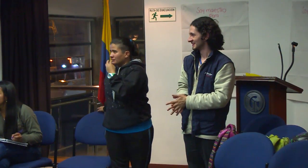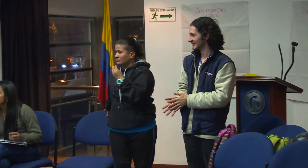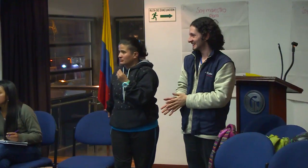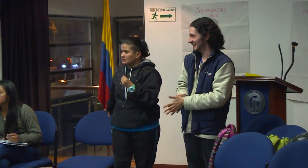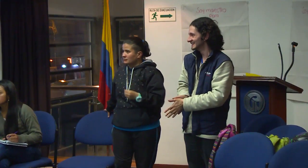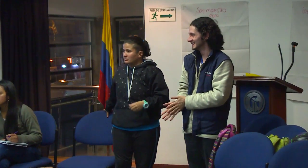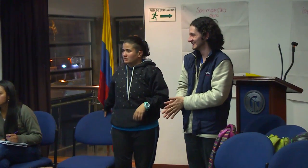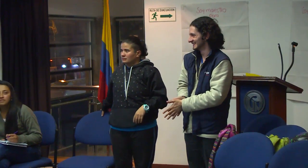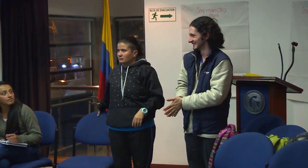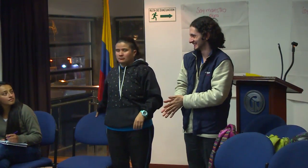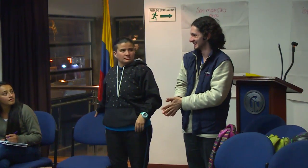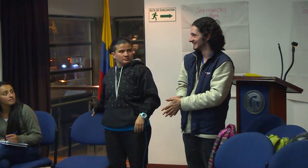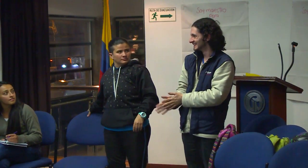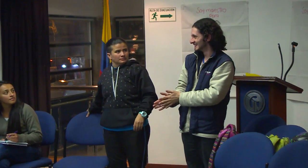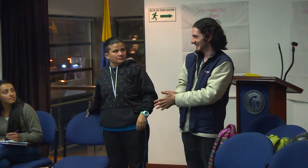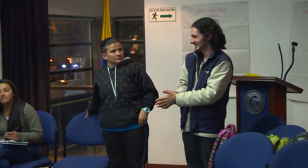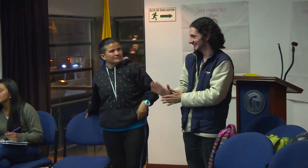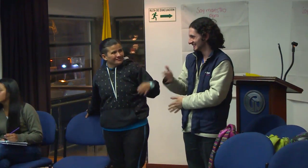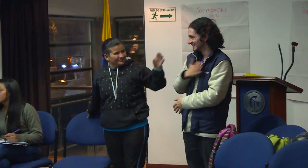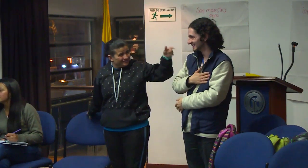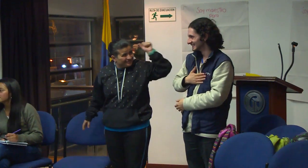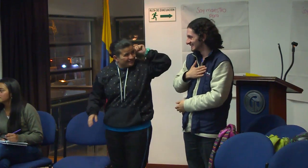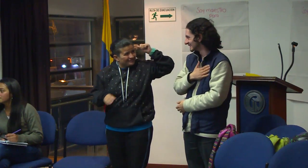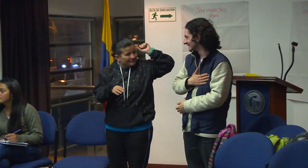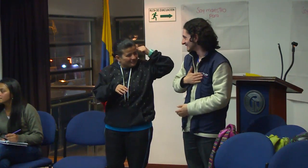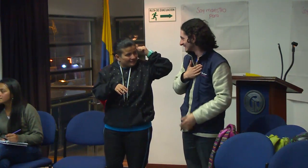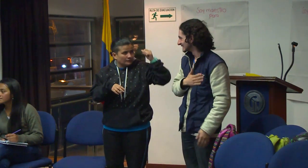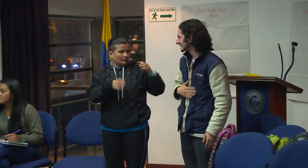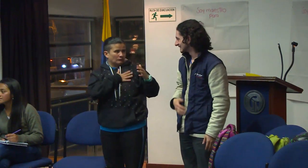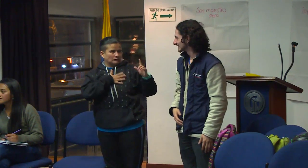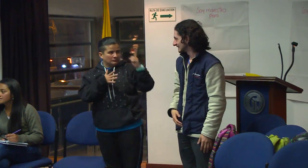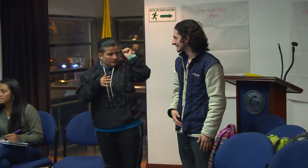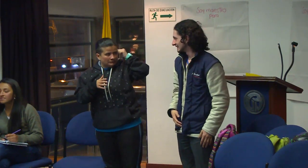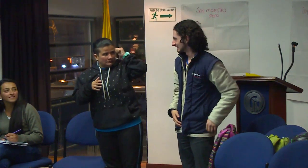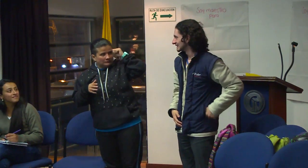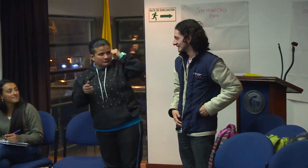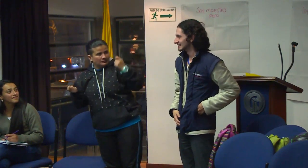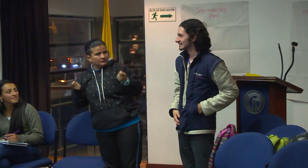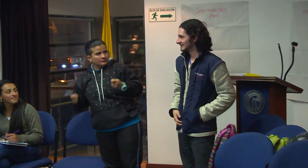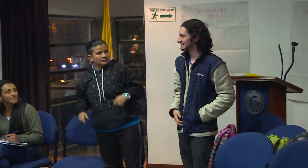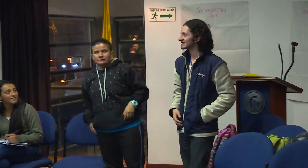más suave para el servicio de interpretación, porque igual está quedando grabada la voz.